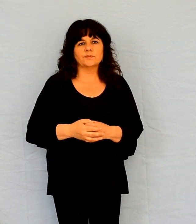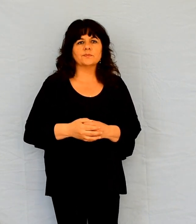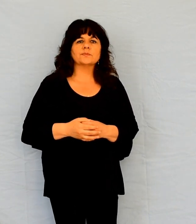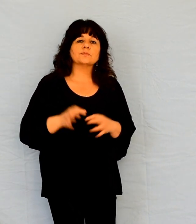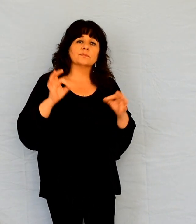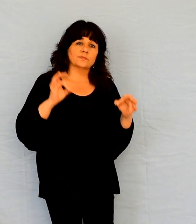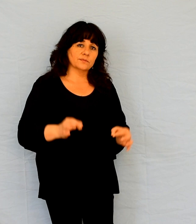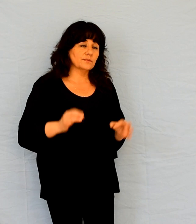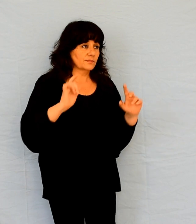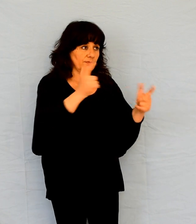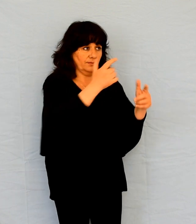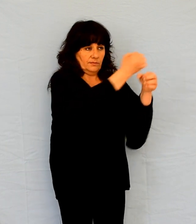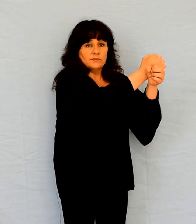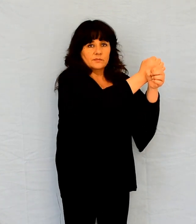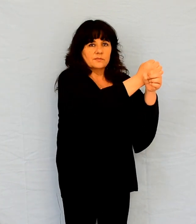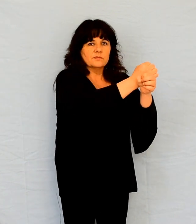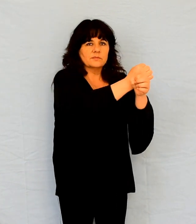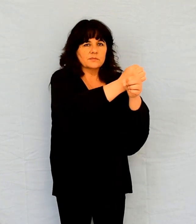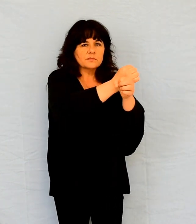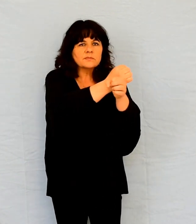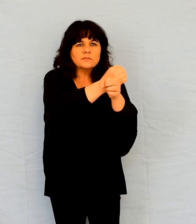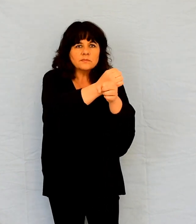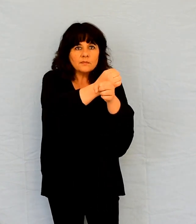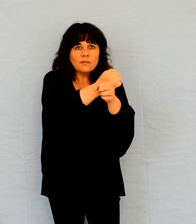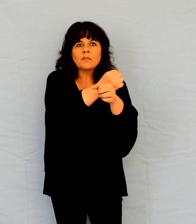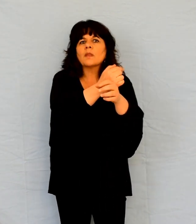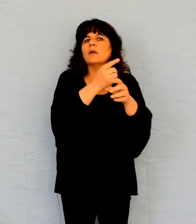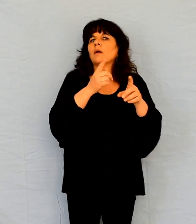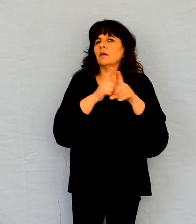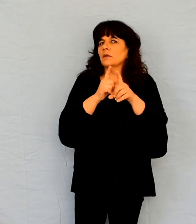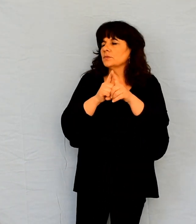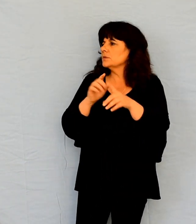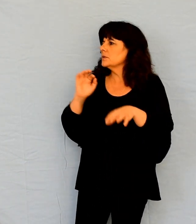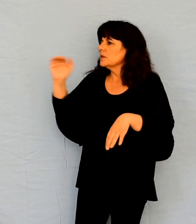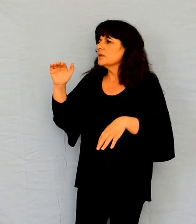Comme ils l'emmenaient, ils prirent un certain Simon de Cyrène,